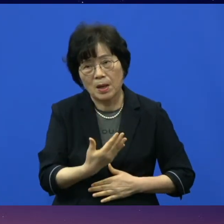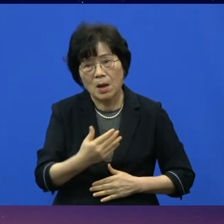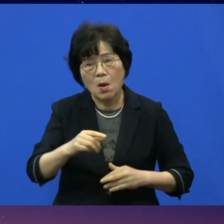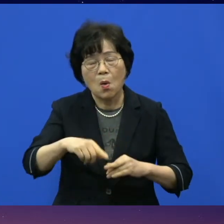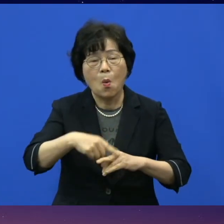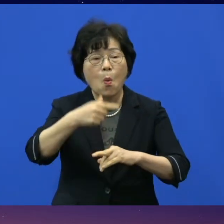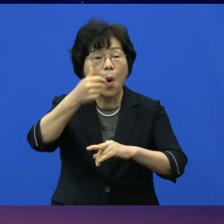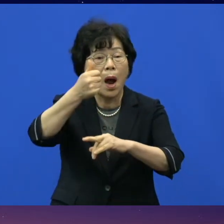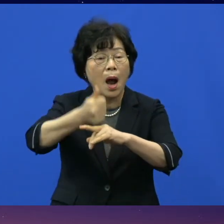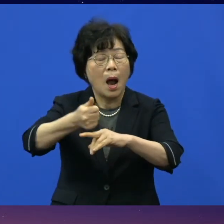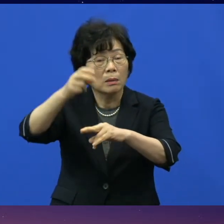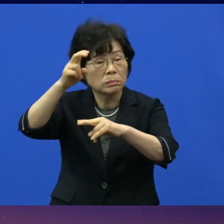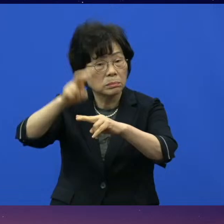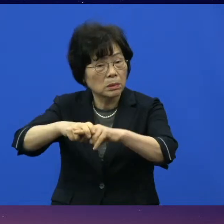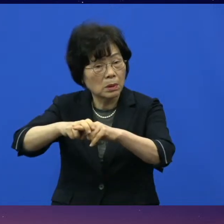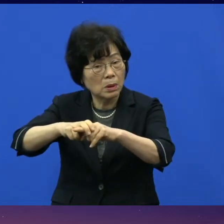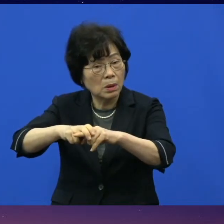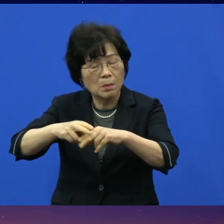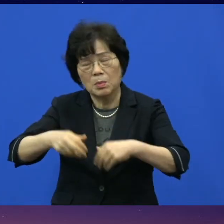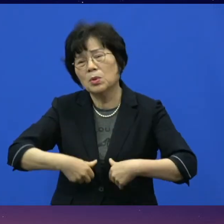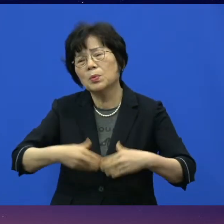왕이면 뭐합니까 여러분? 왕이면 뭐예요?